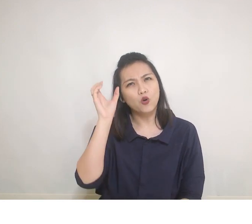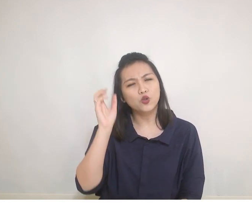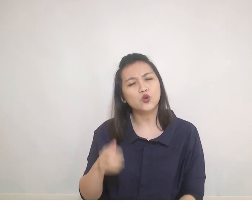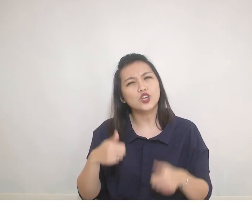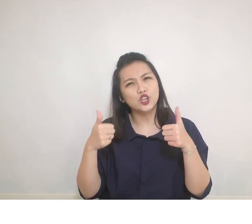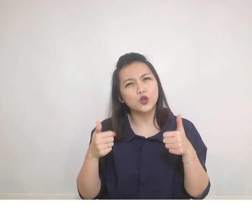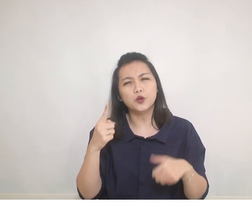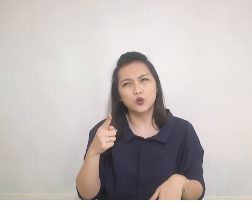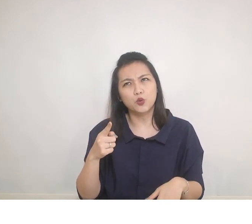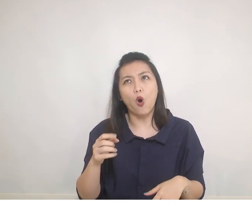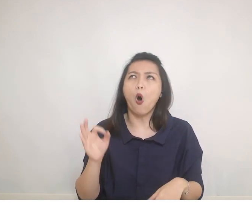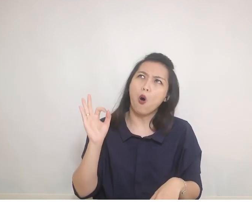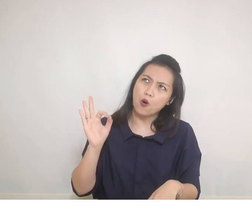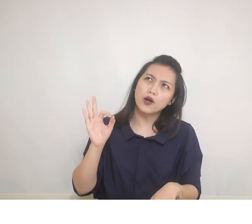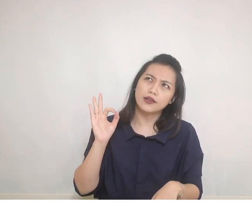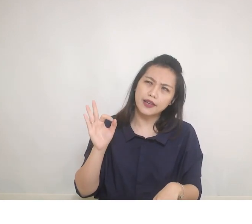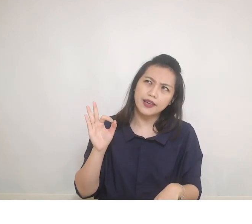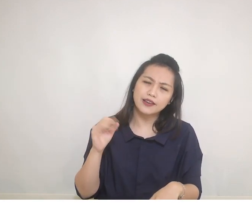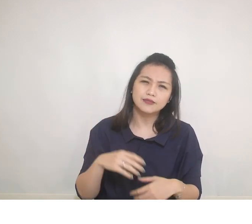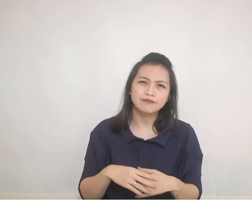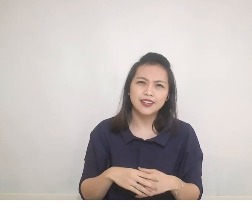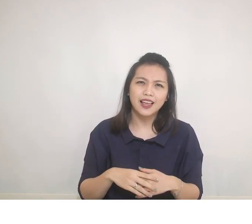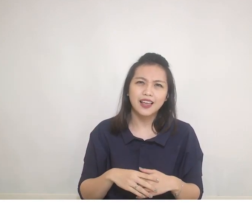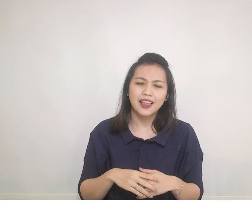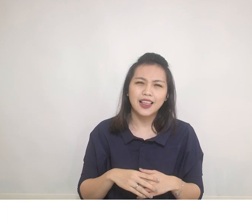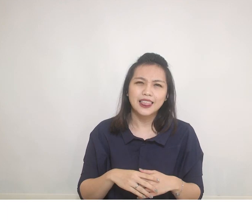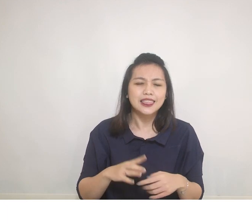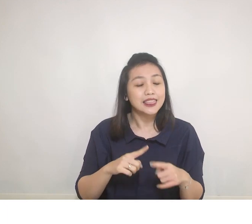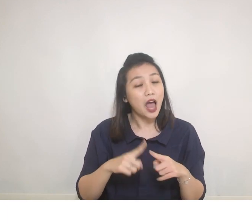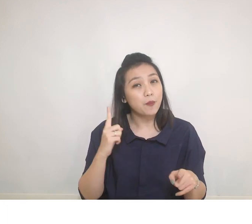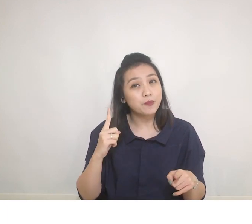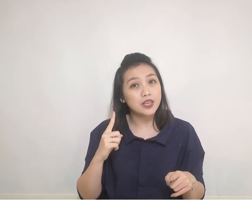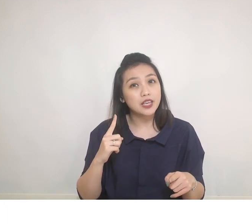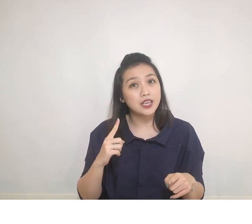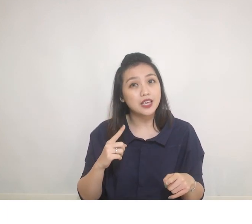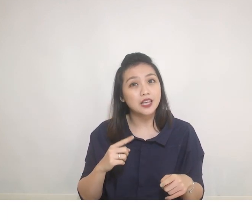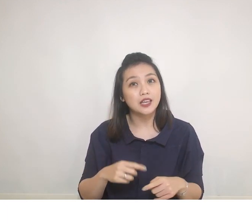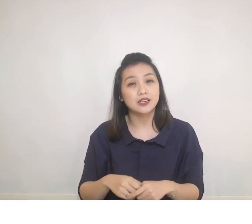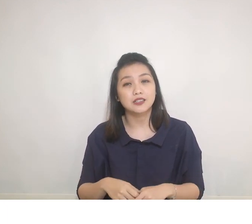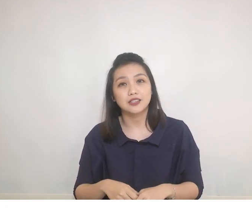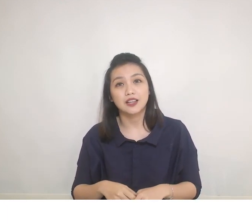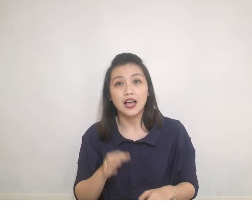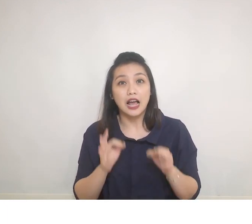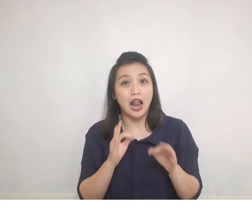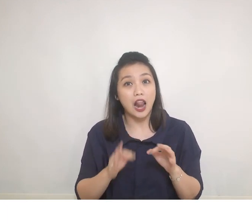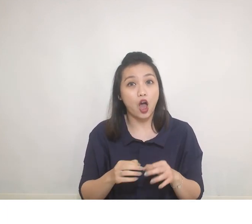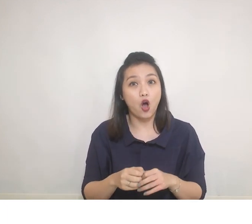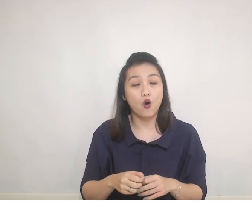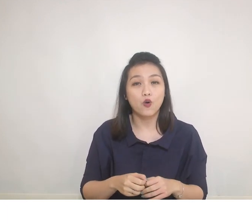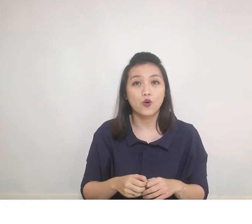tetapi... Kalau menurut Alkitab tetap menurut saya juga enggak sempurna ya. Ya. Karena